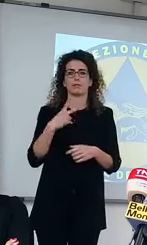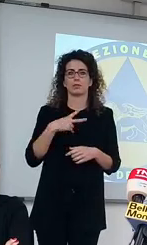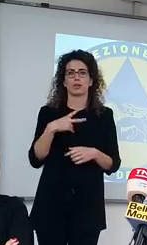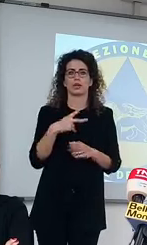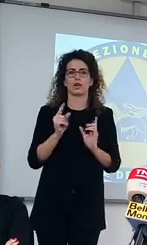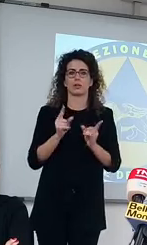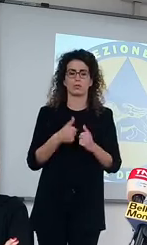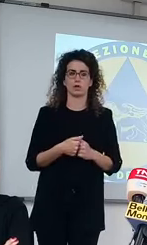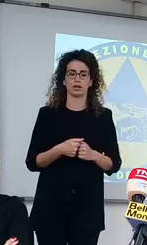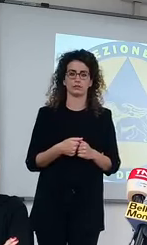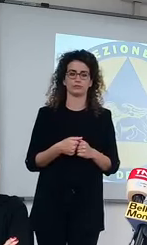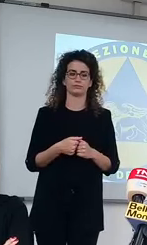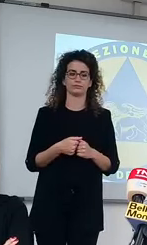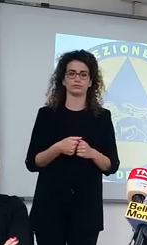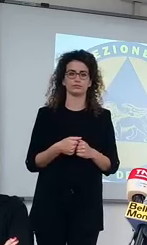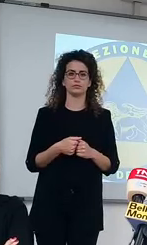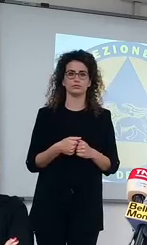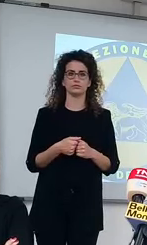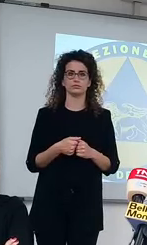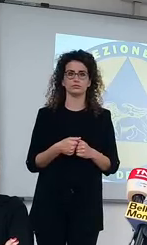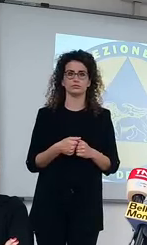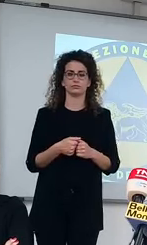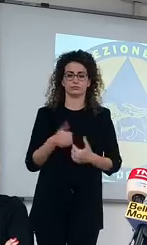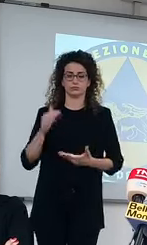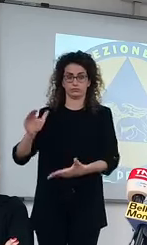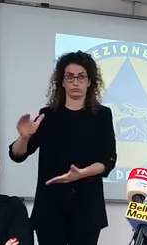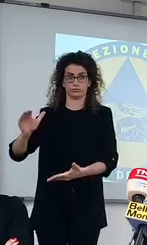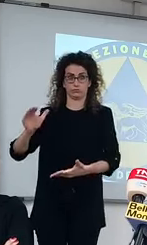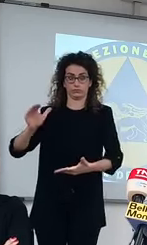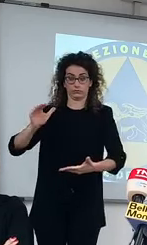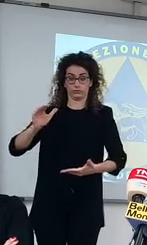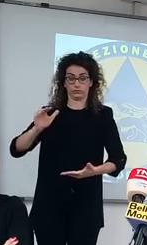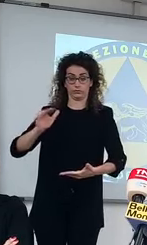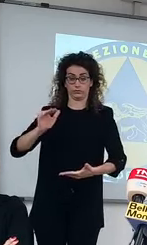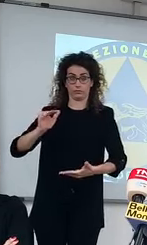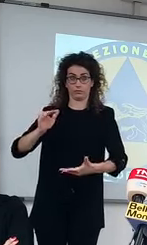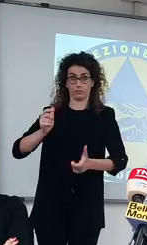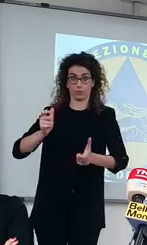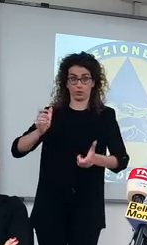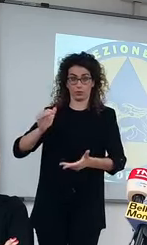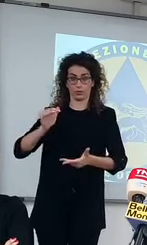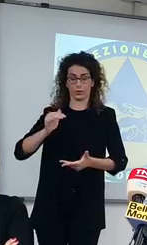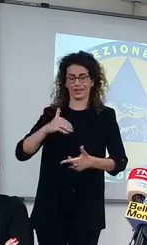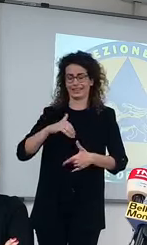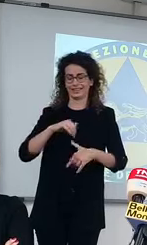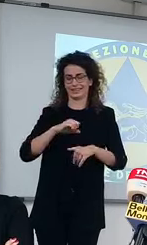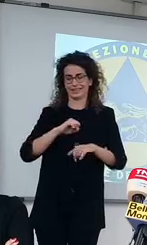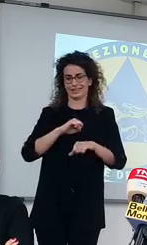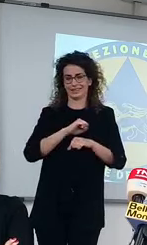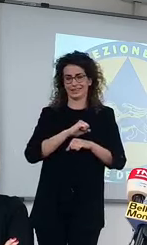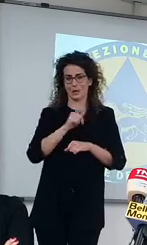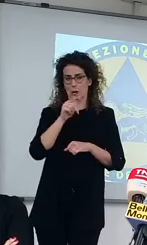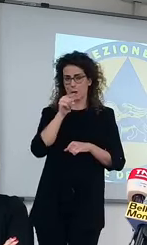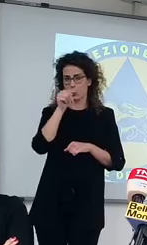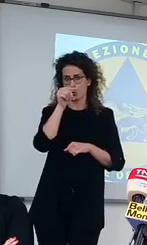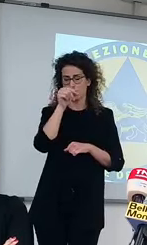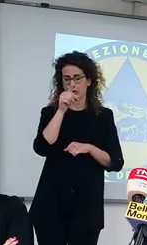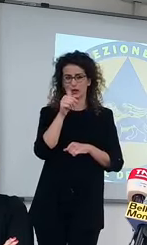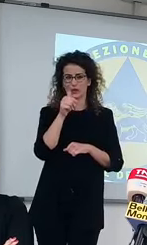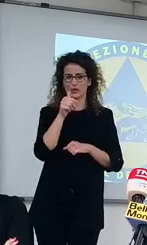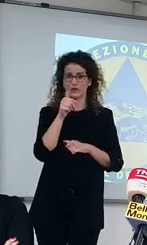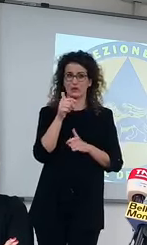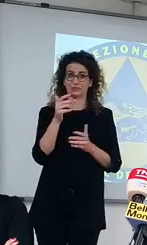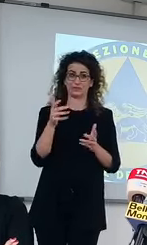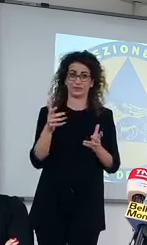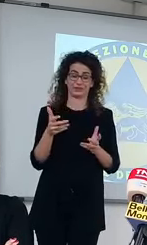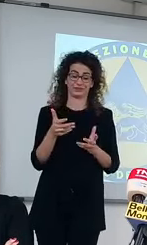riconosciuto una ulteriore fornitura di vaccini, ma ho l'impressione che a luglio non sarà proprio